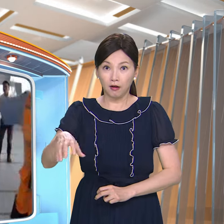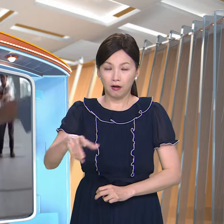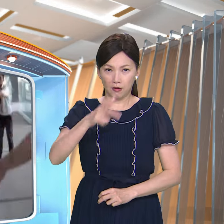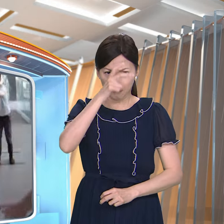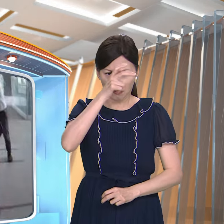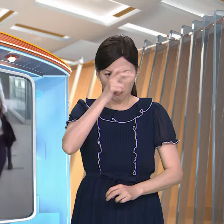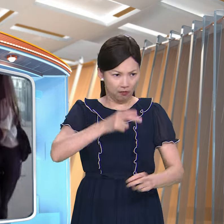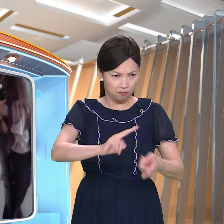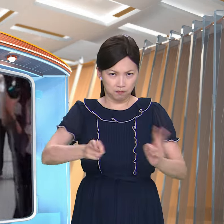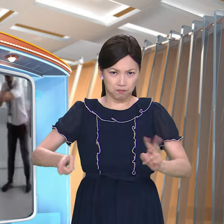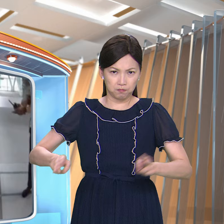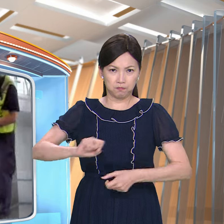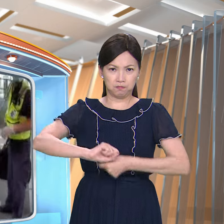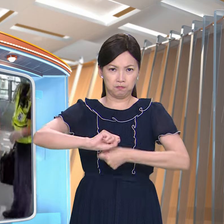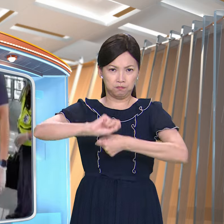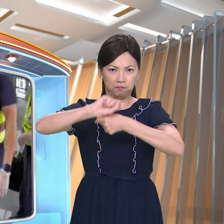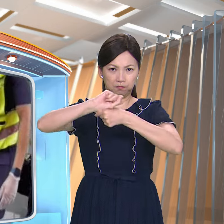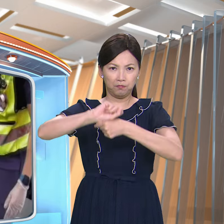率。